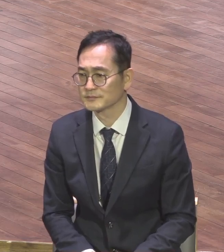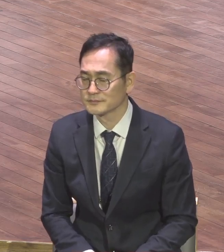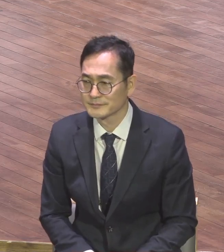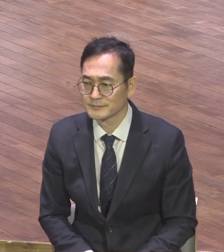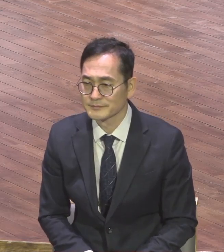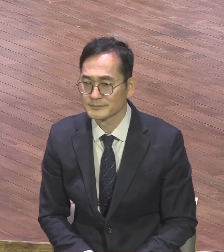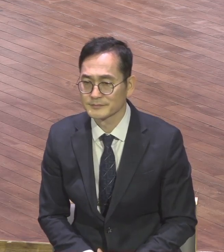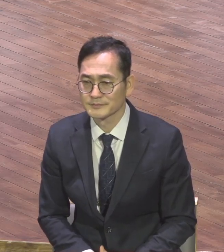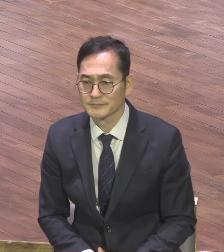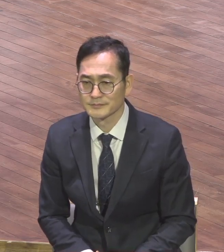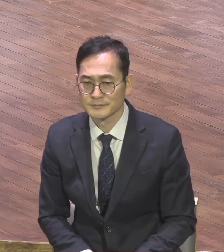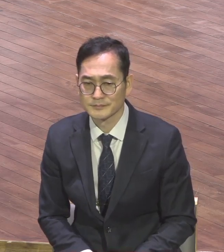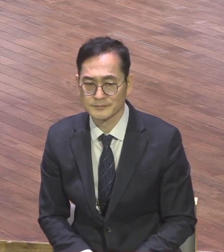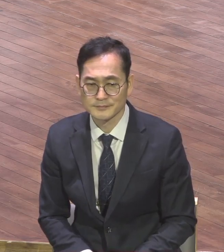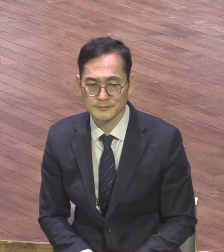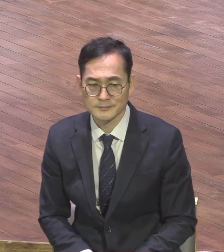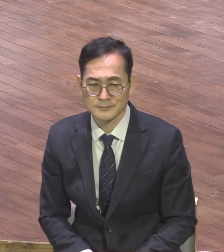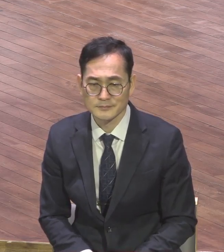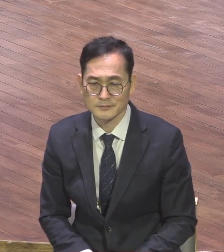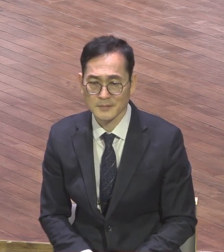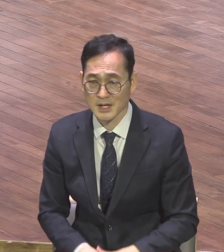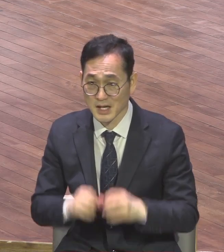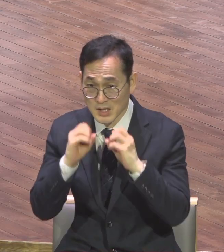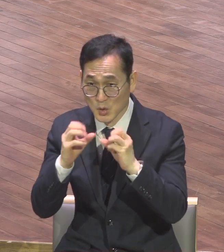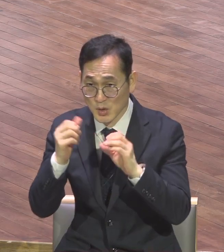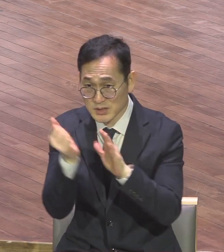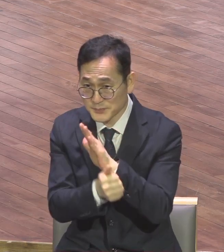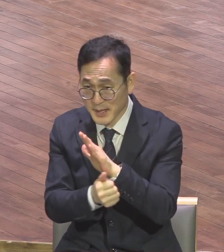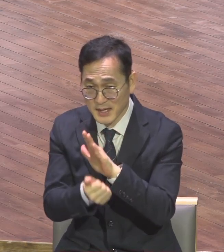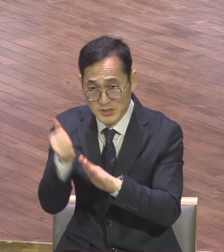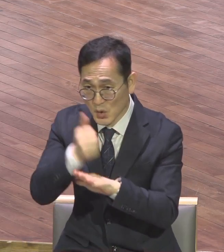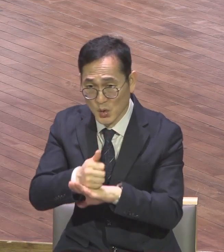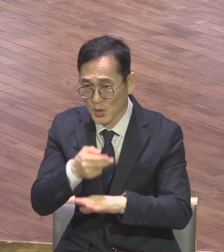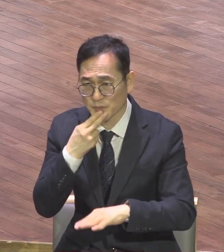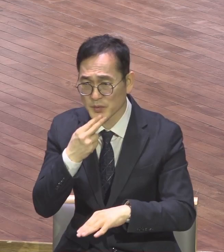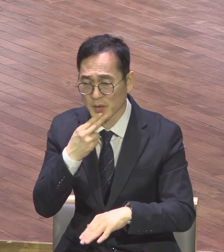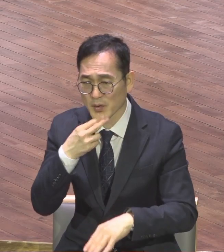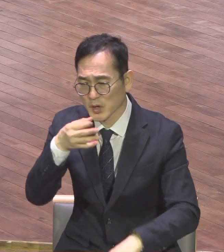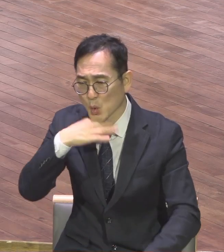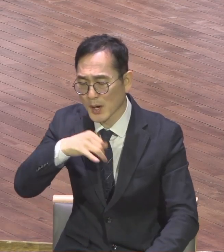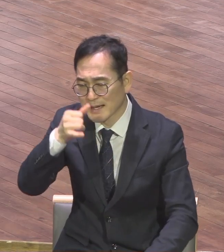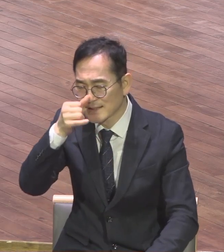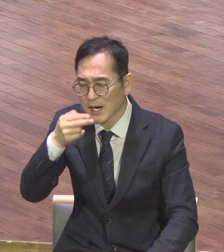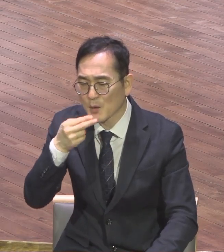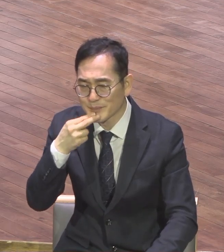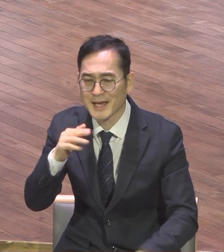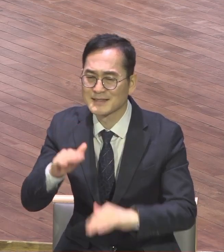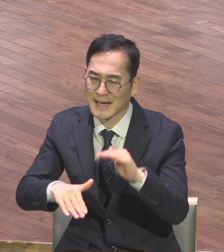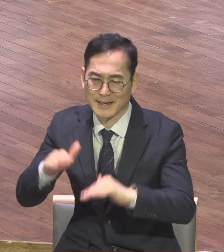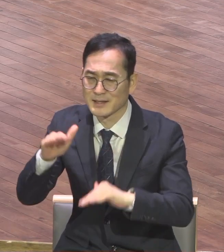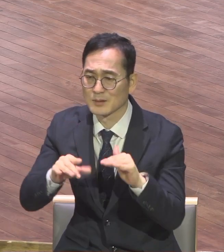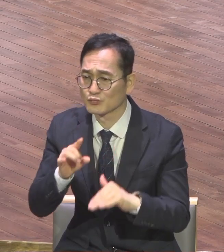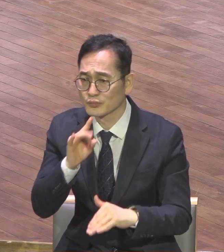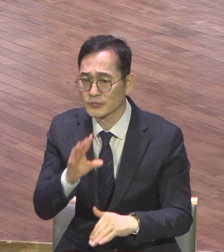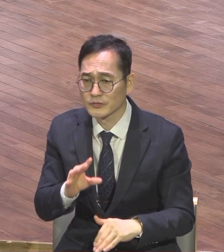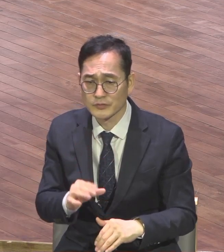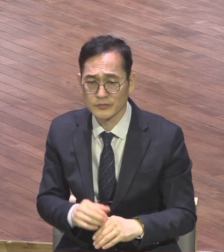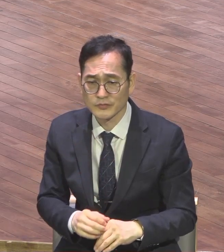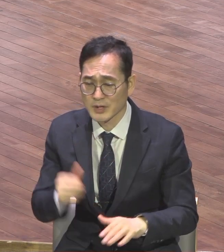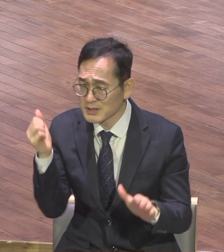선교는 실패가 없어요. 잘한다 못한다가 없어요. 얼마나 효과적이냐 더럽게 하자 문제지